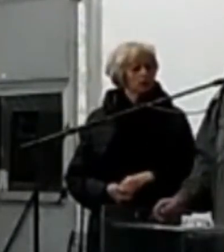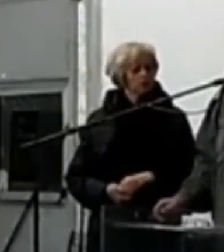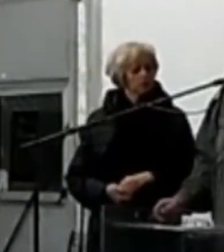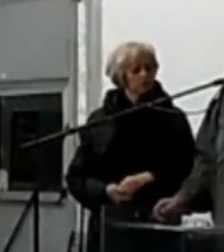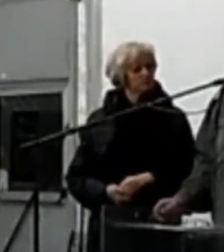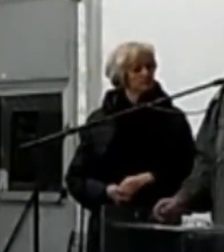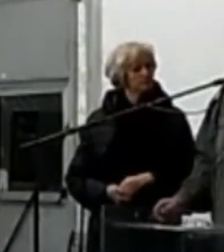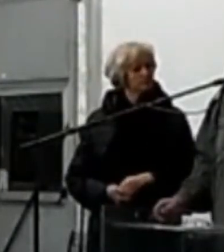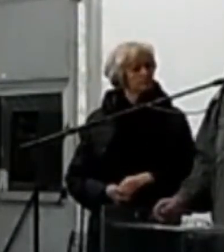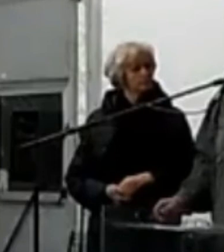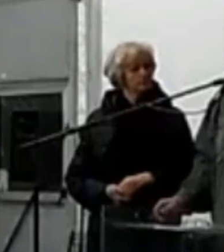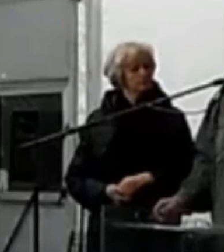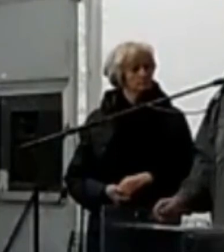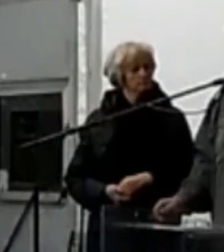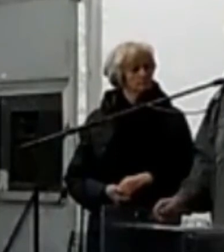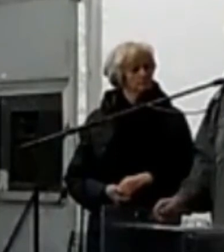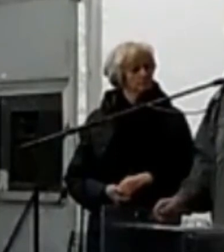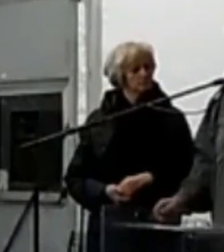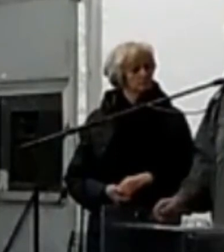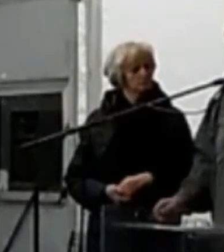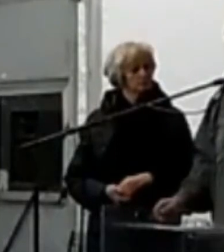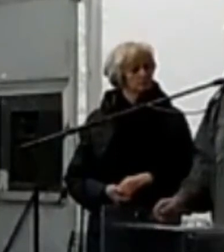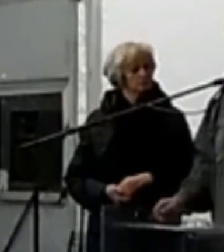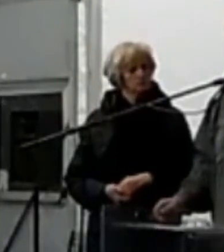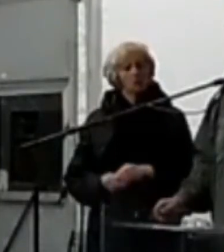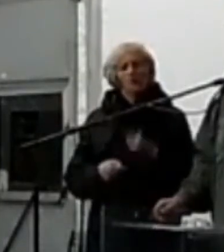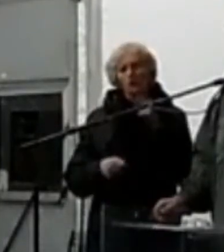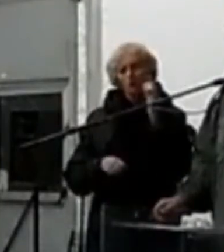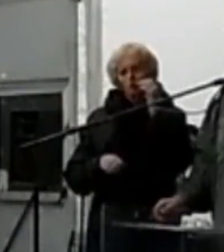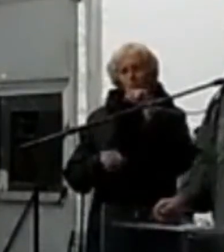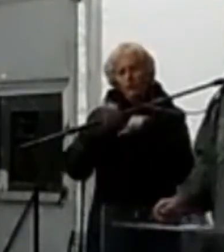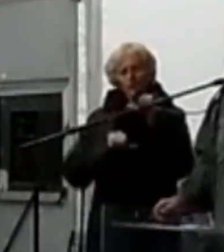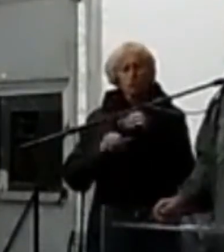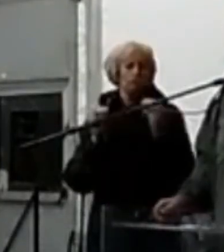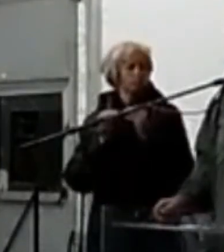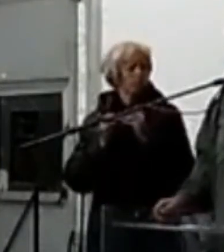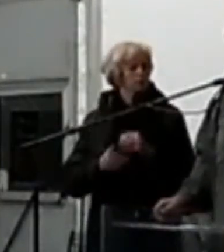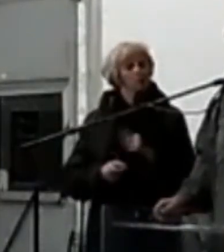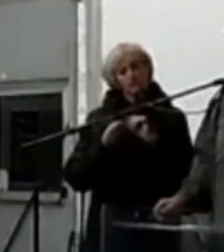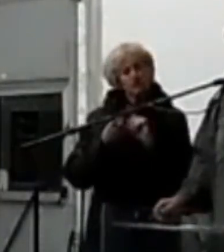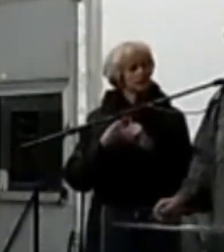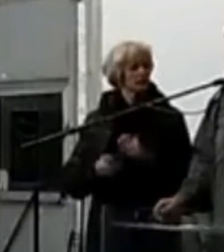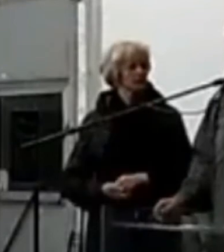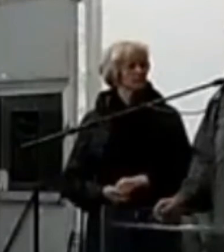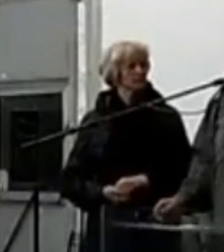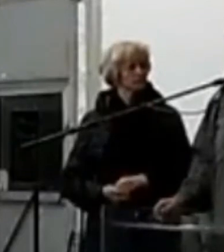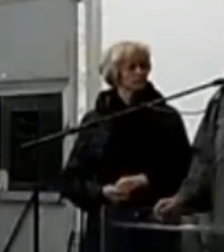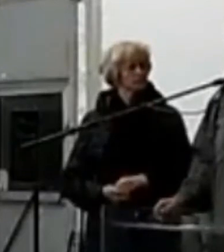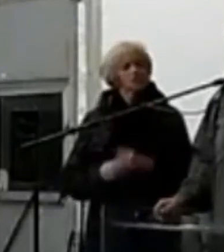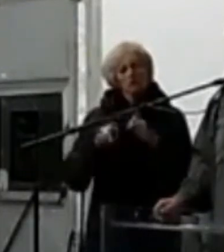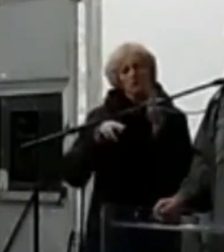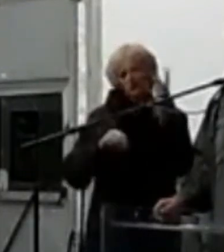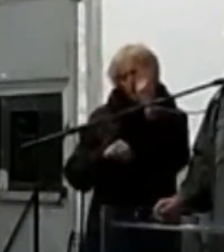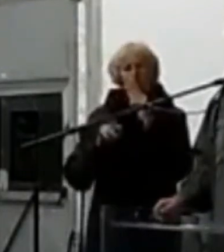da se razumijemo i u hemiju, i u biologiju, pored fizike i